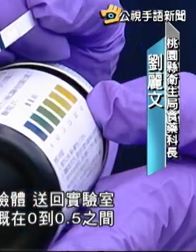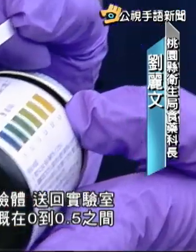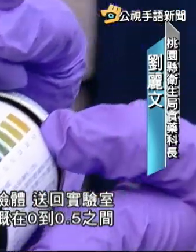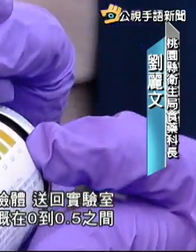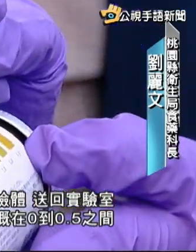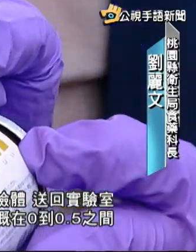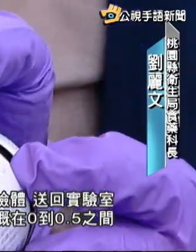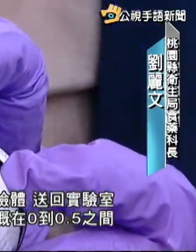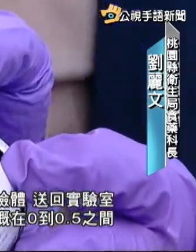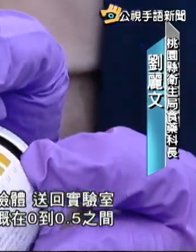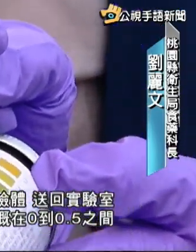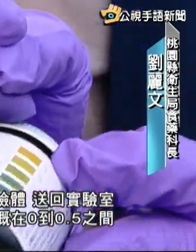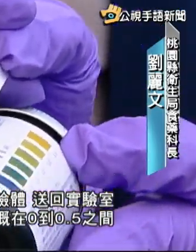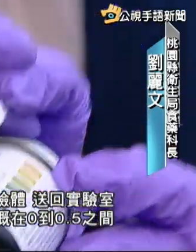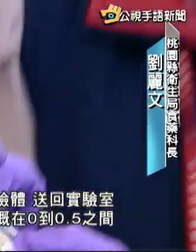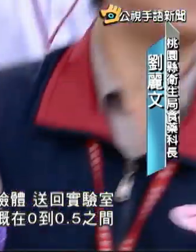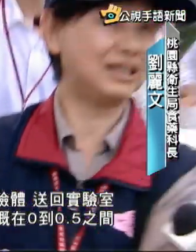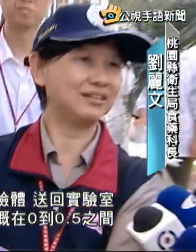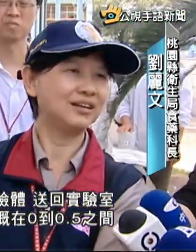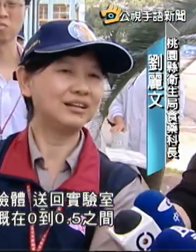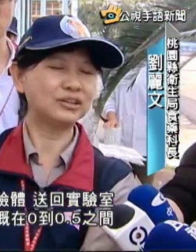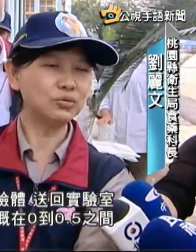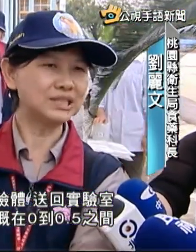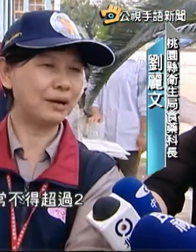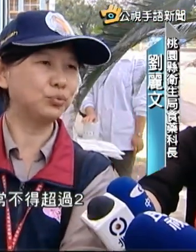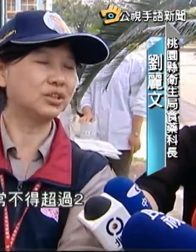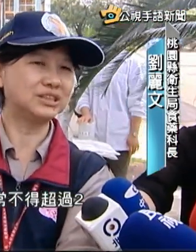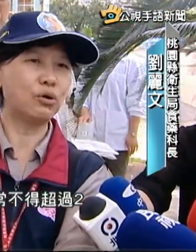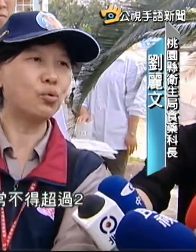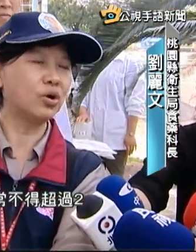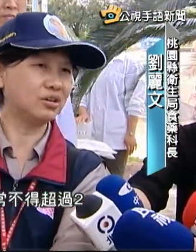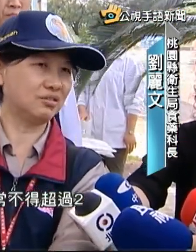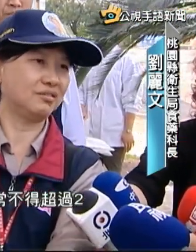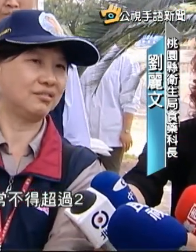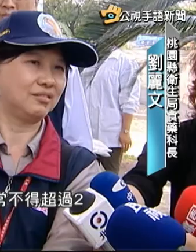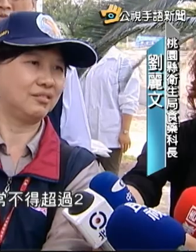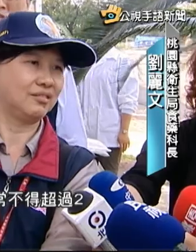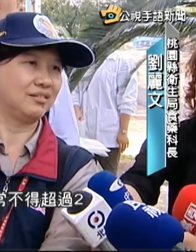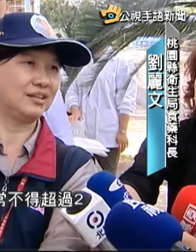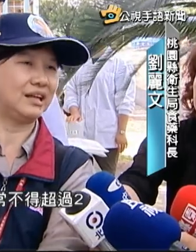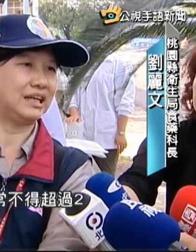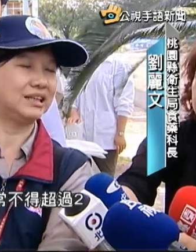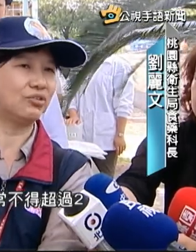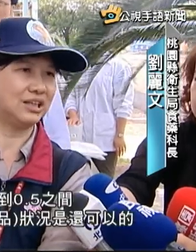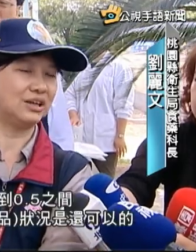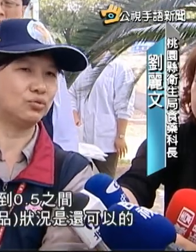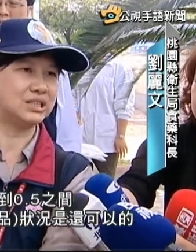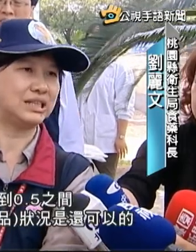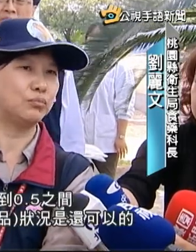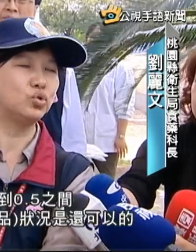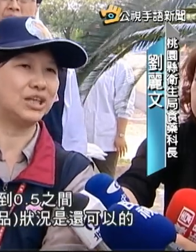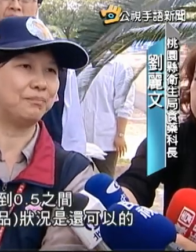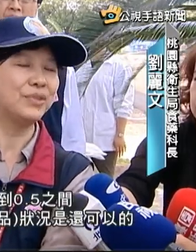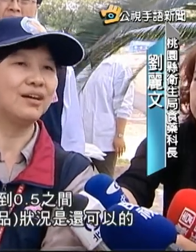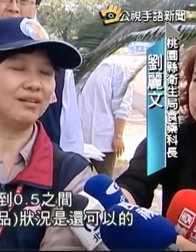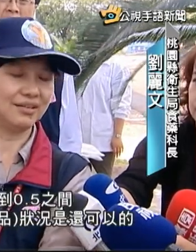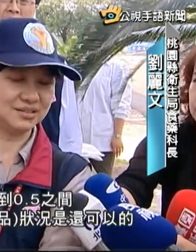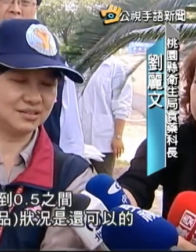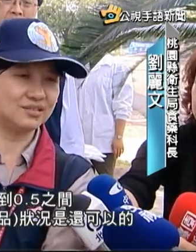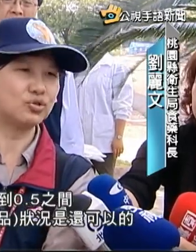大概在0到0.5之间，那通常不得超过二。那0到0.5之间，目前是状